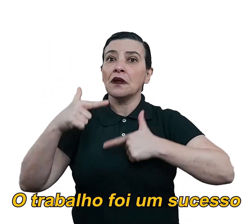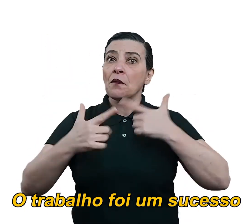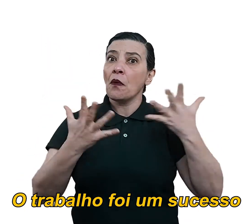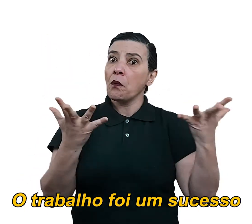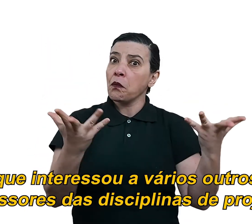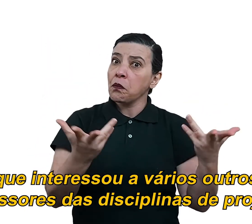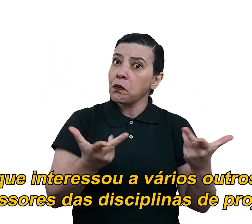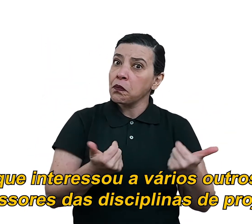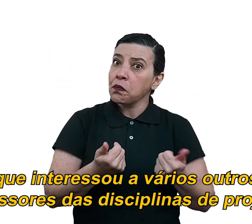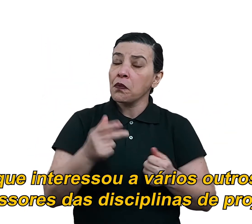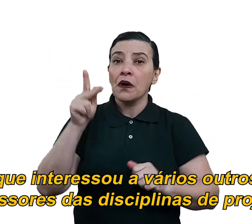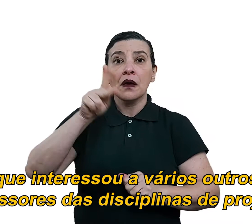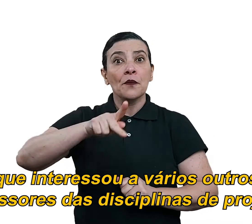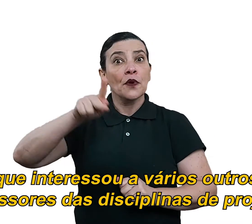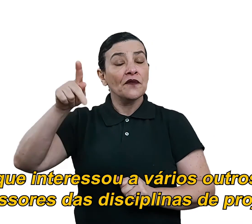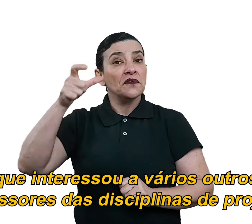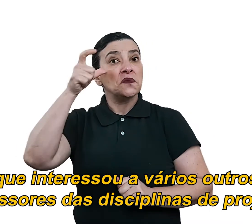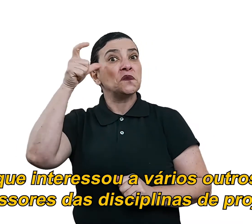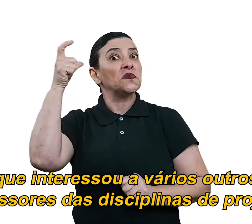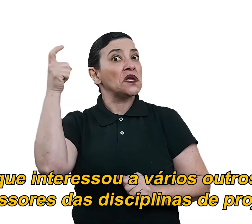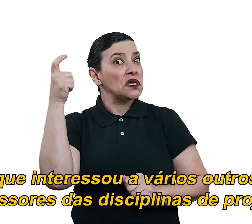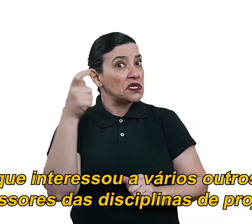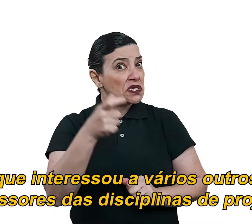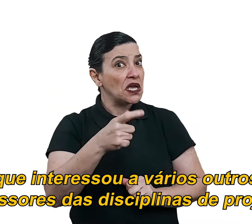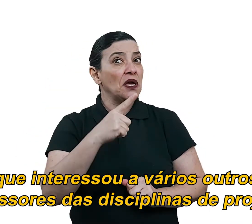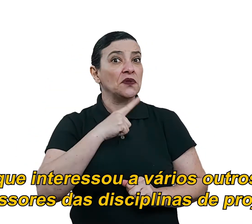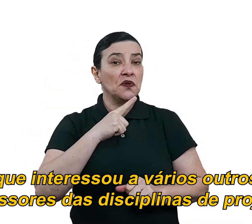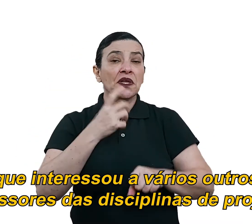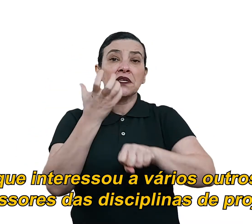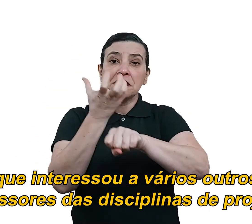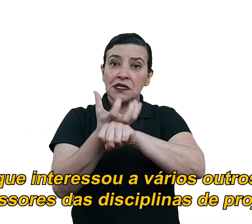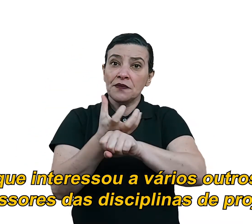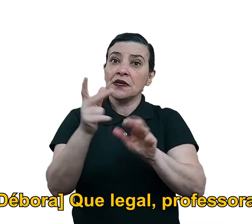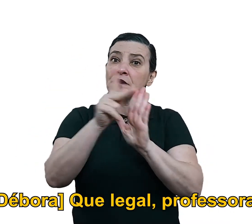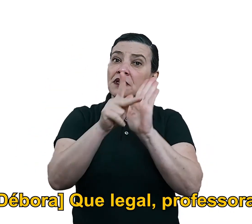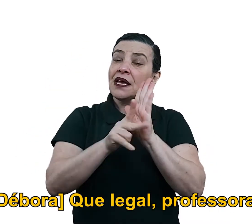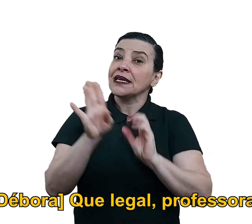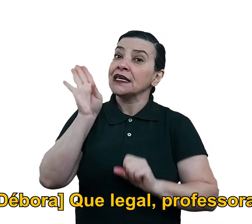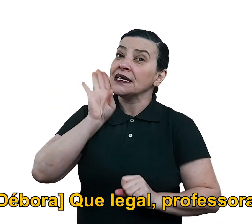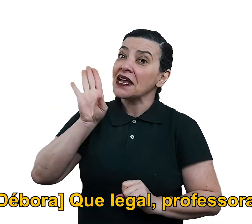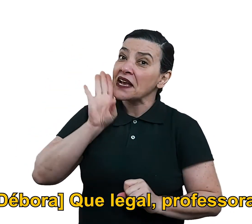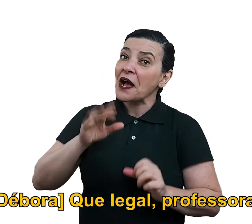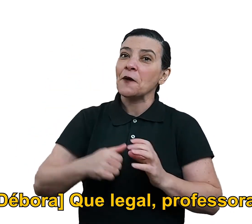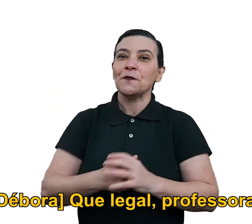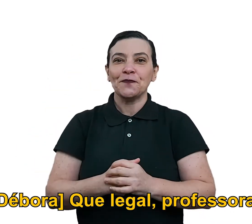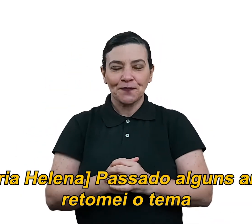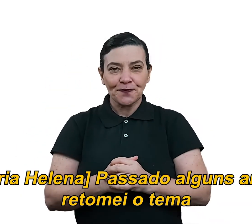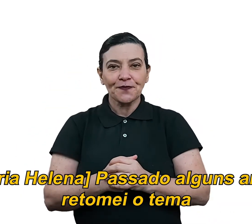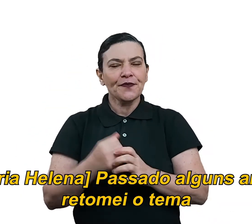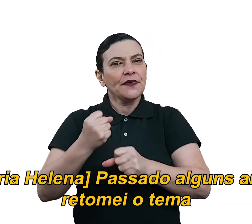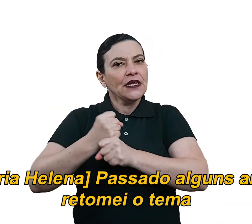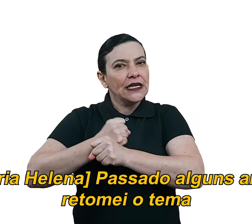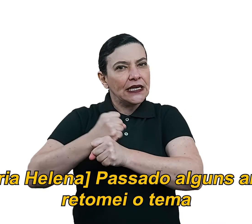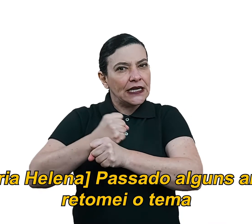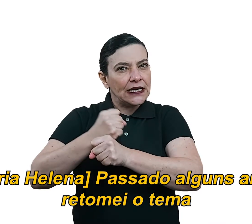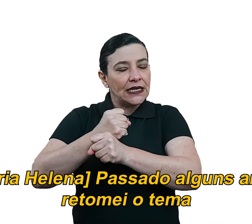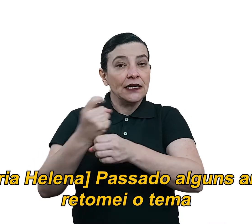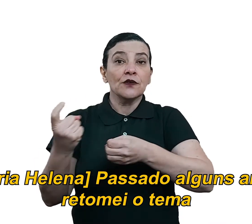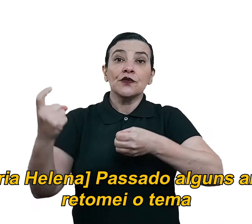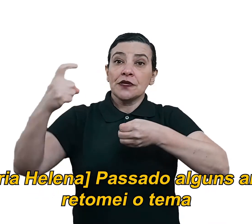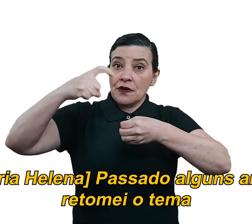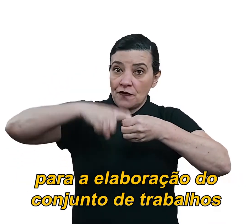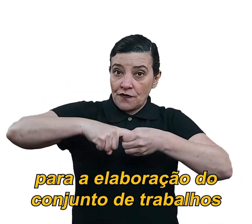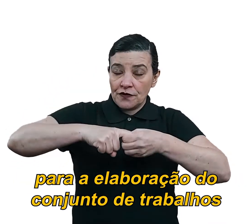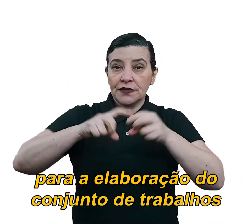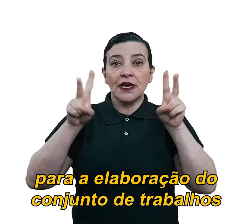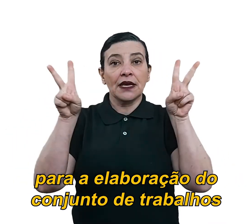um sucesso, interessou a vários outros professores das disciplinas de projeto. Que legal, professora! Passado alguns anos, retomei